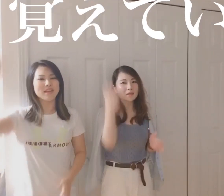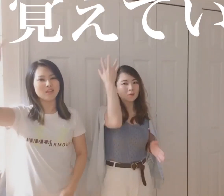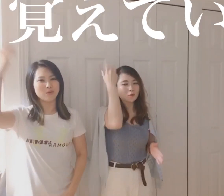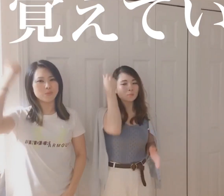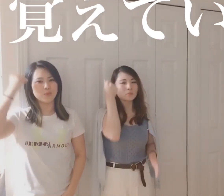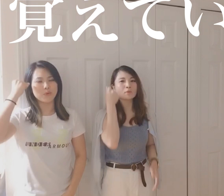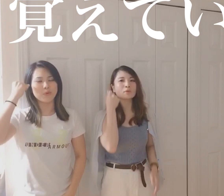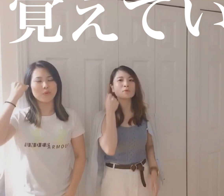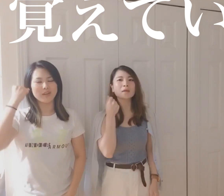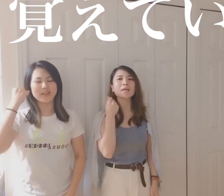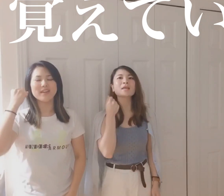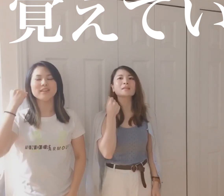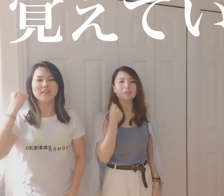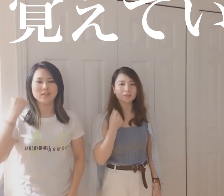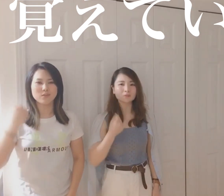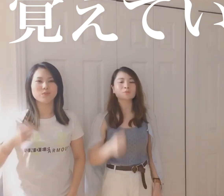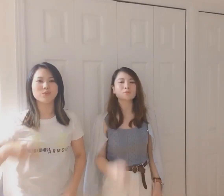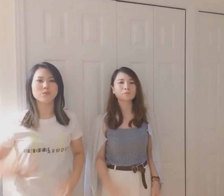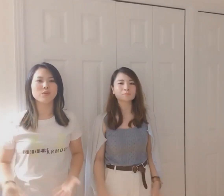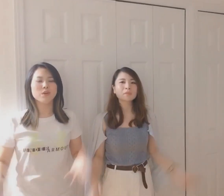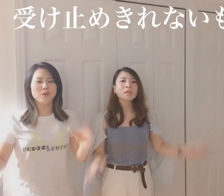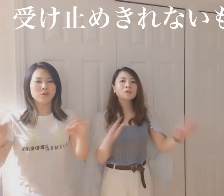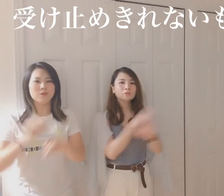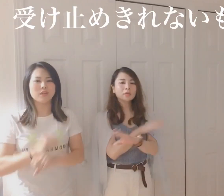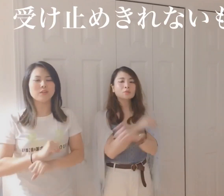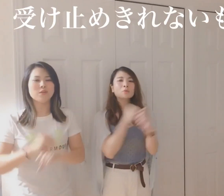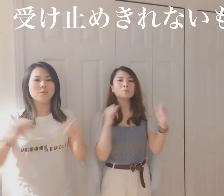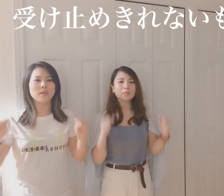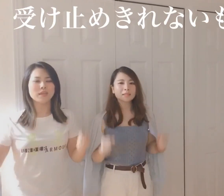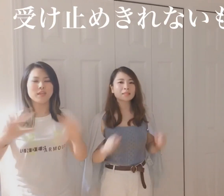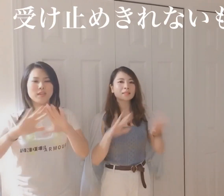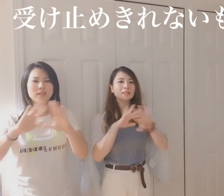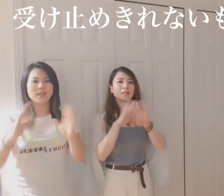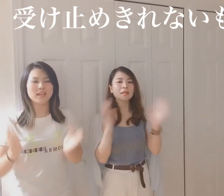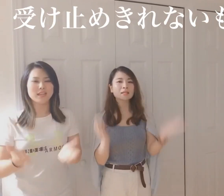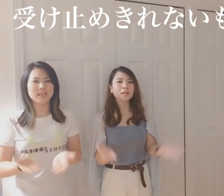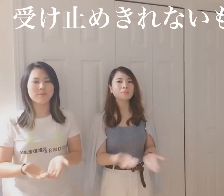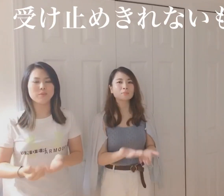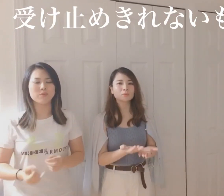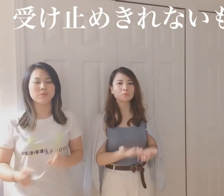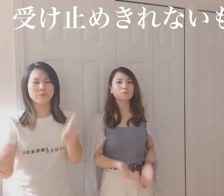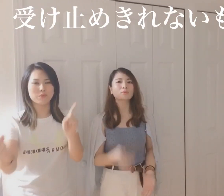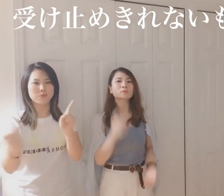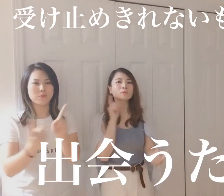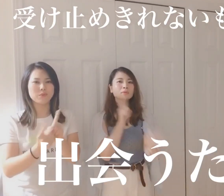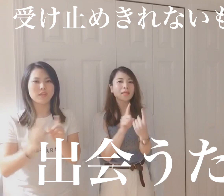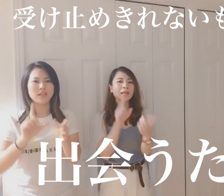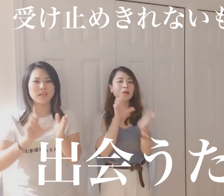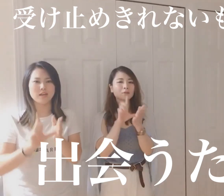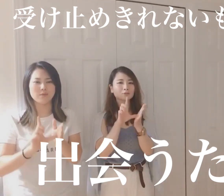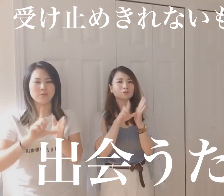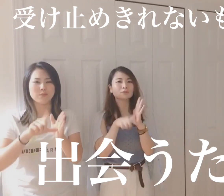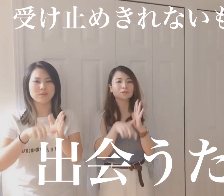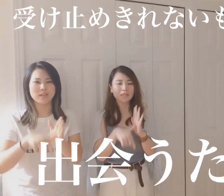に覚えている。受け止めきれないものと出会うた